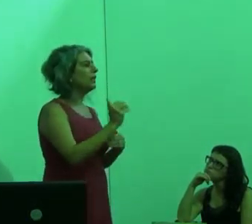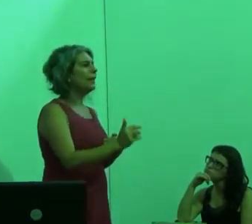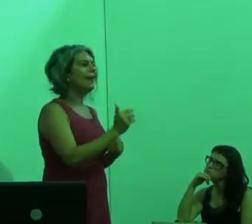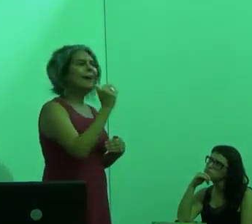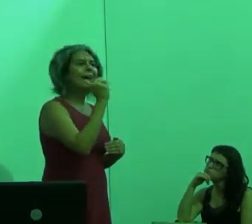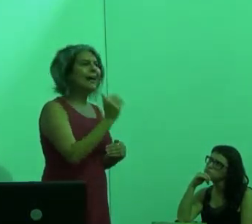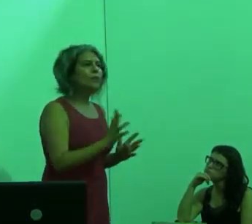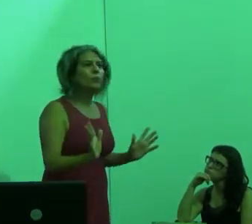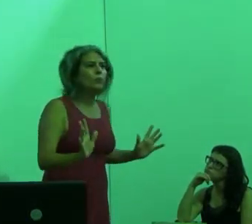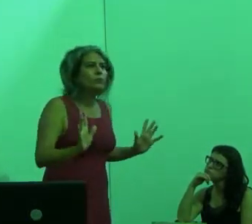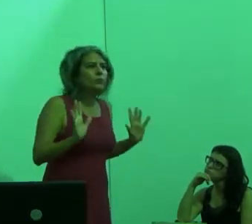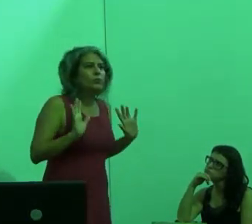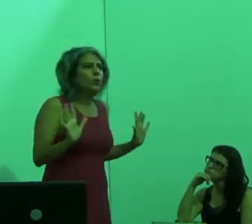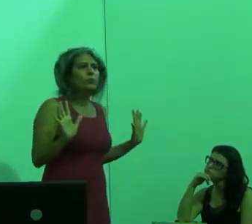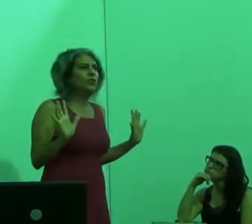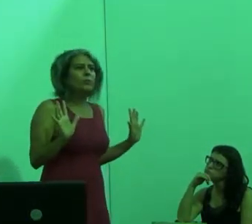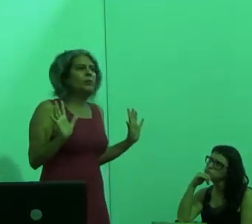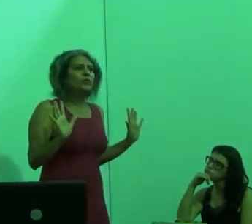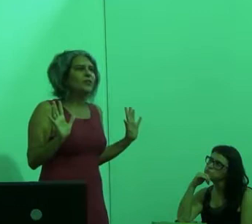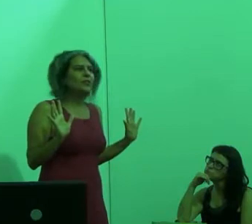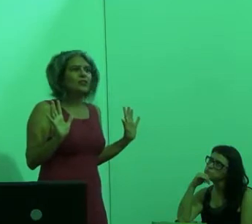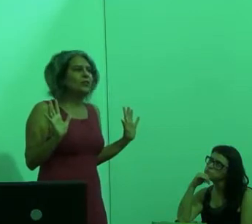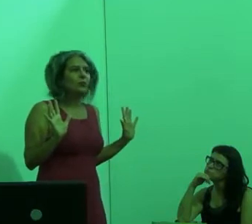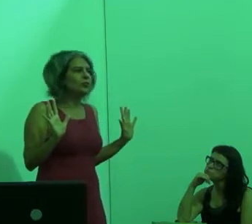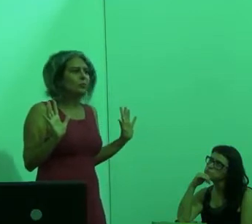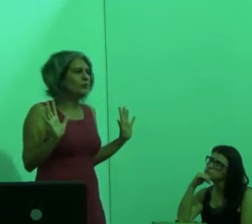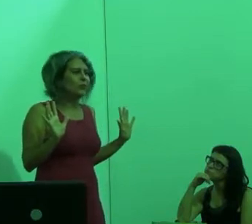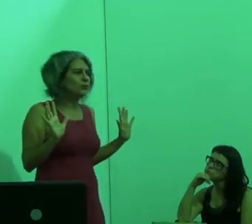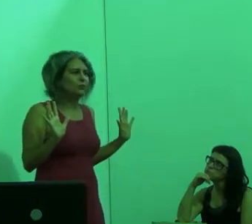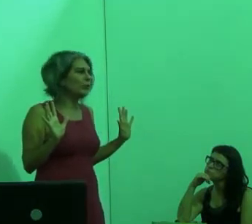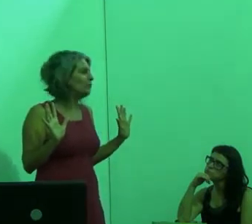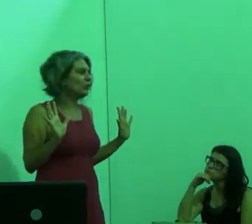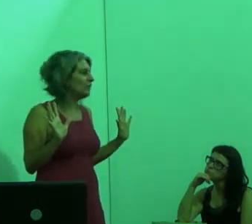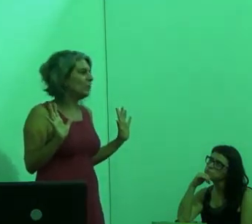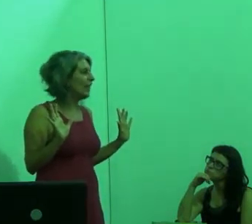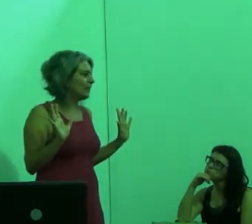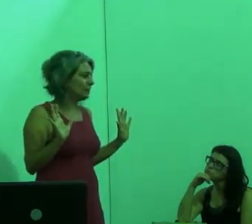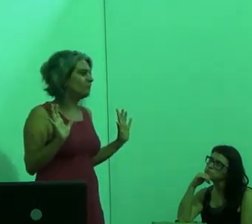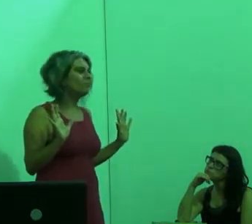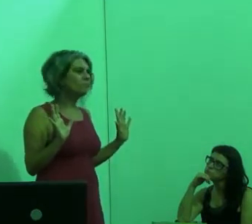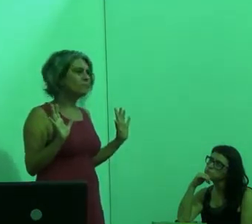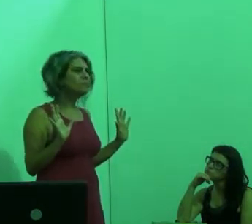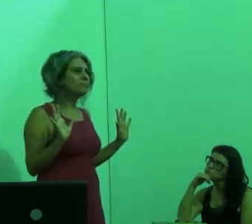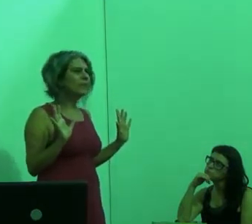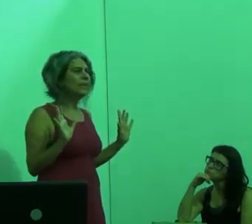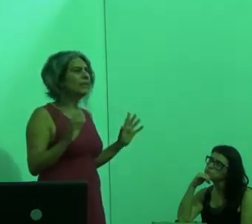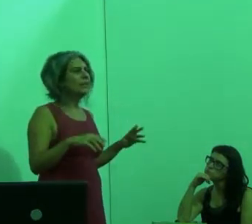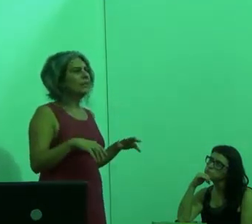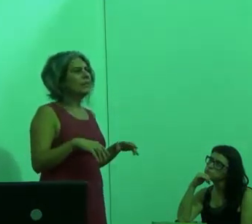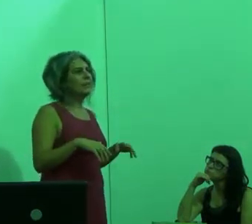é cair no mundo, toma uns caminhos que às vezes a gente não tinha previsto, não tinha esperado. Né?